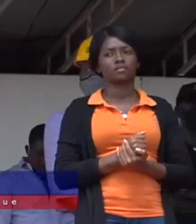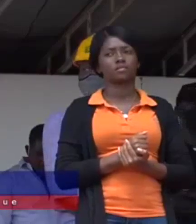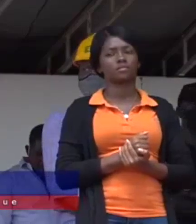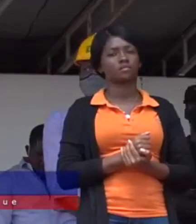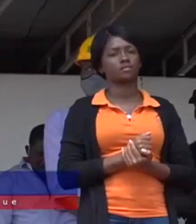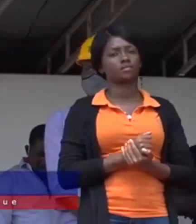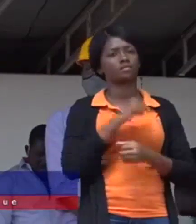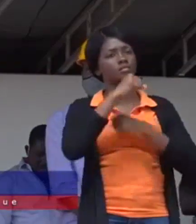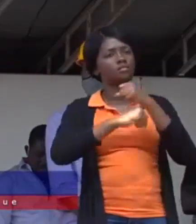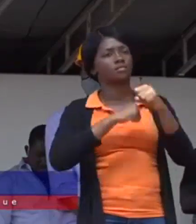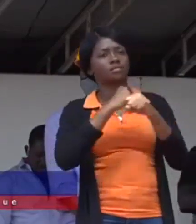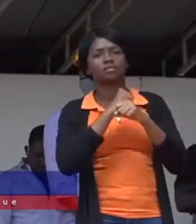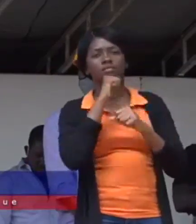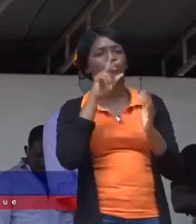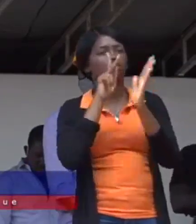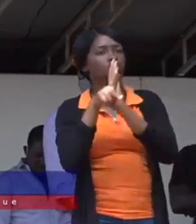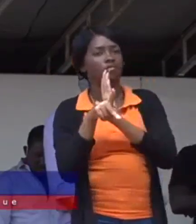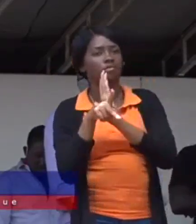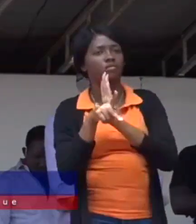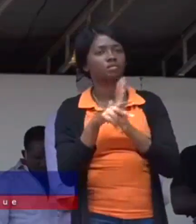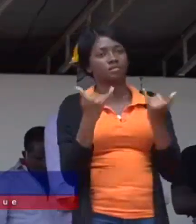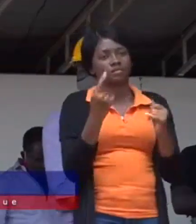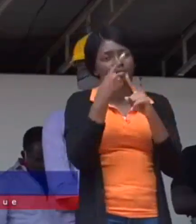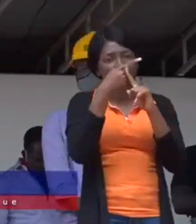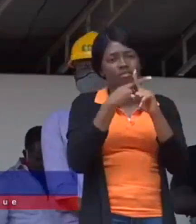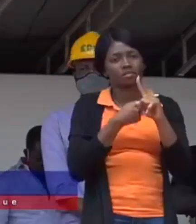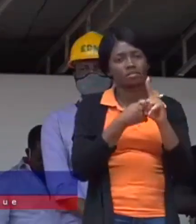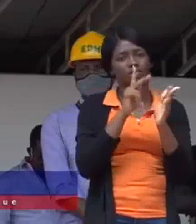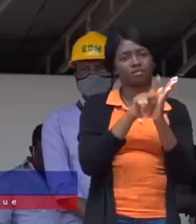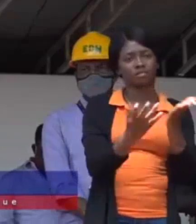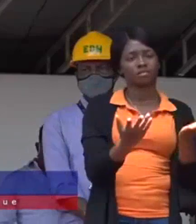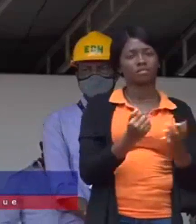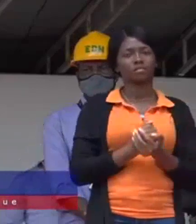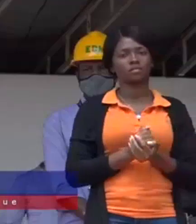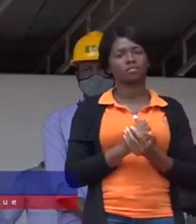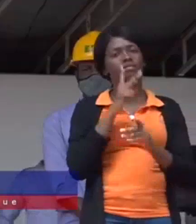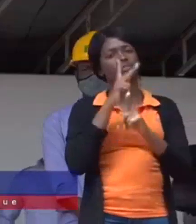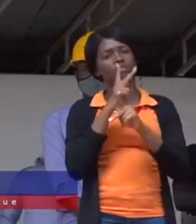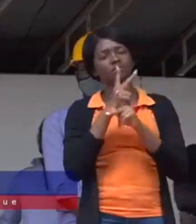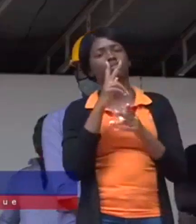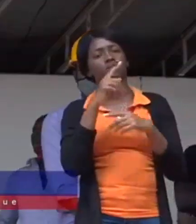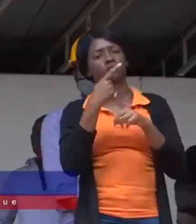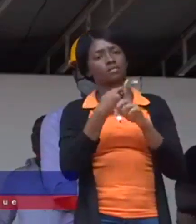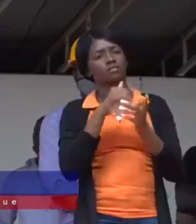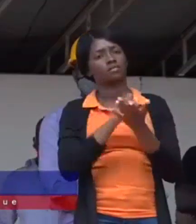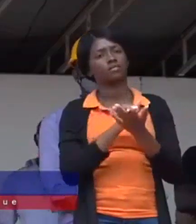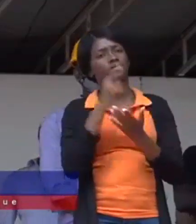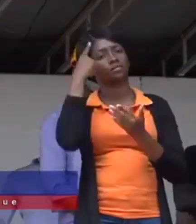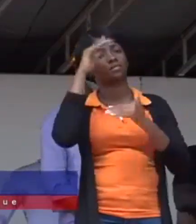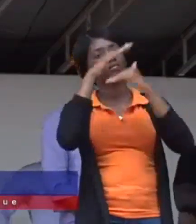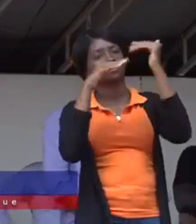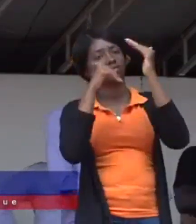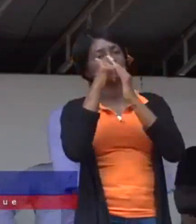Pour année va tuer nous, monsieur. C'est des fois 6 mois qui a tué nous. Oui, ça va être juste. Qu'est-ce que 6 mois, yo? Pour